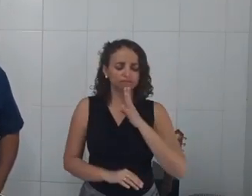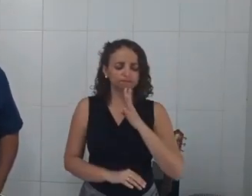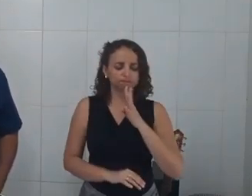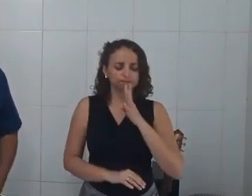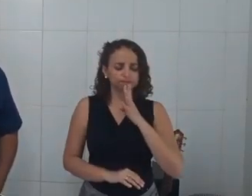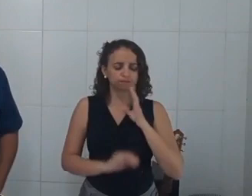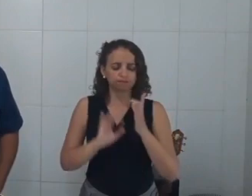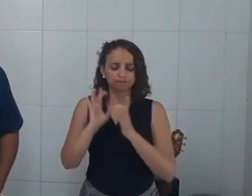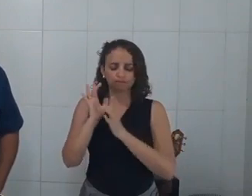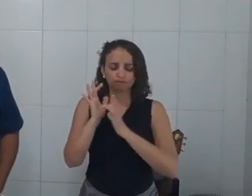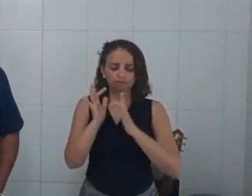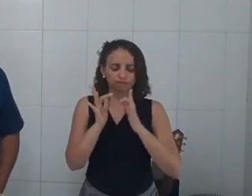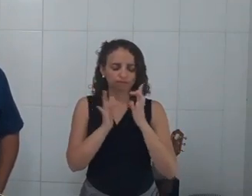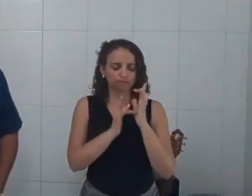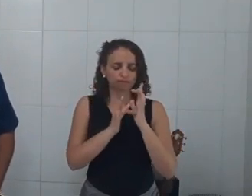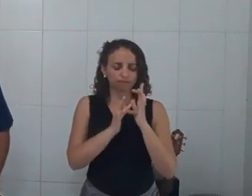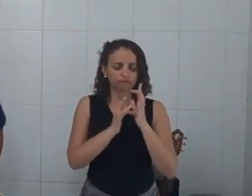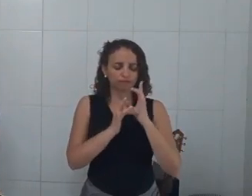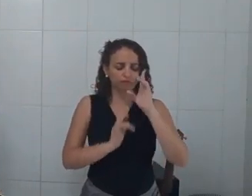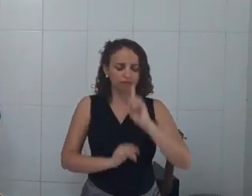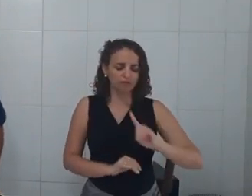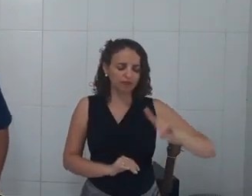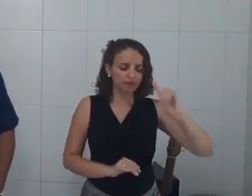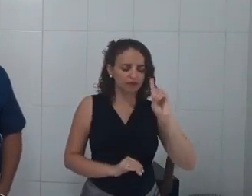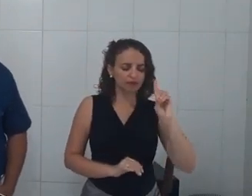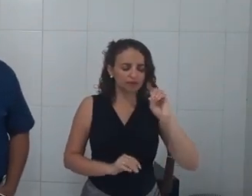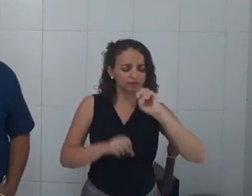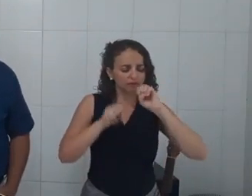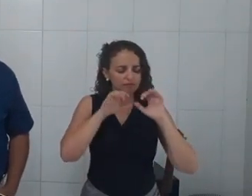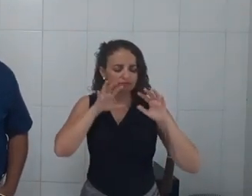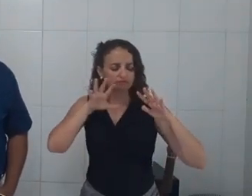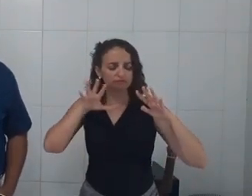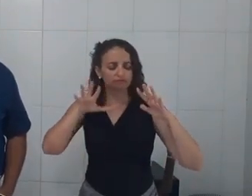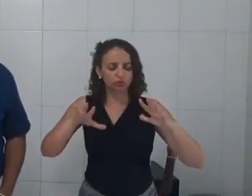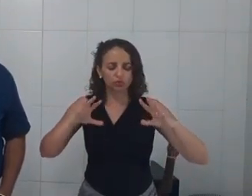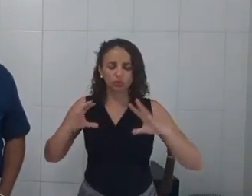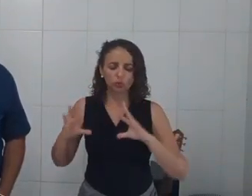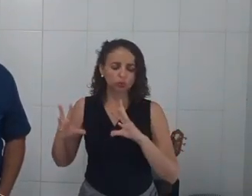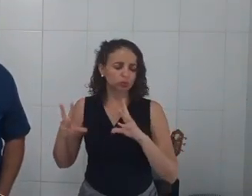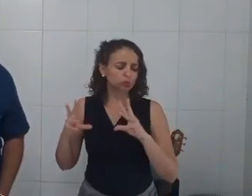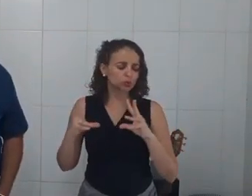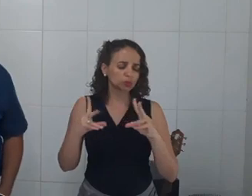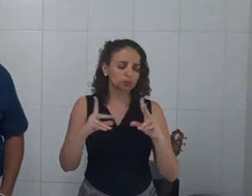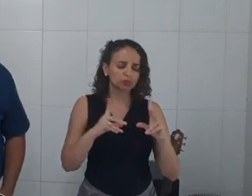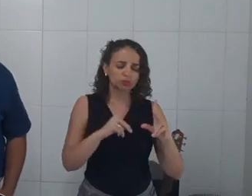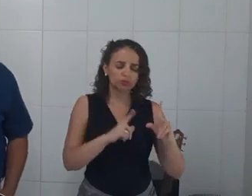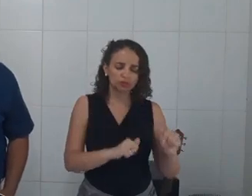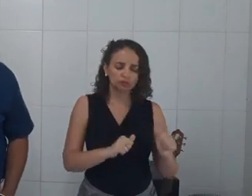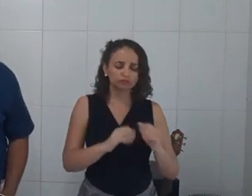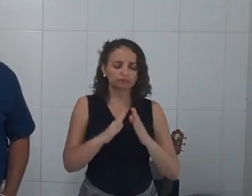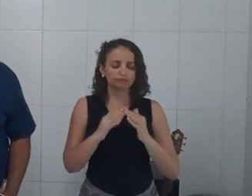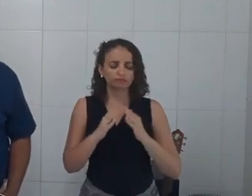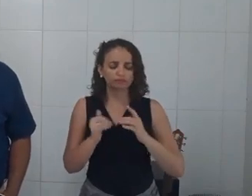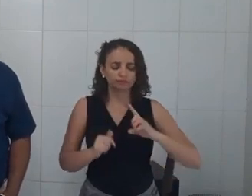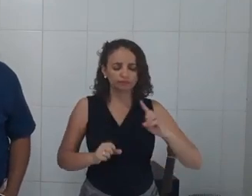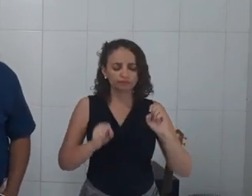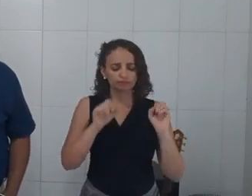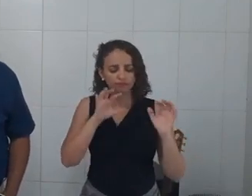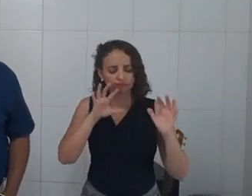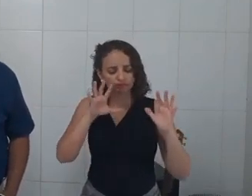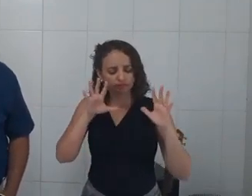e Salvador Jesus Cristo, Pai. Ó Deus, abençoa tudo que for feito aqui nesta noite. Nós te pedimos que o Senhor abençoe o Teu